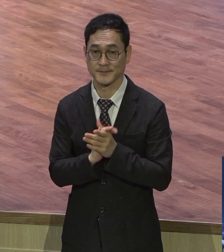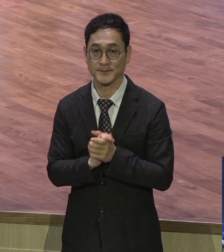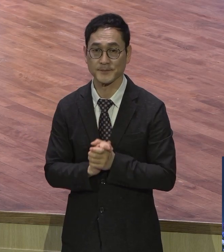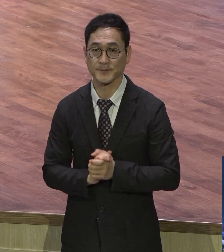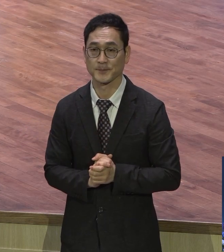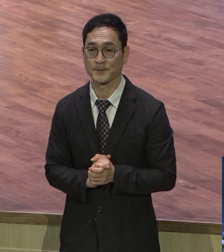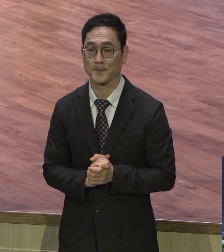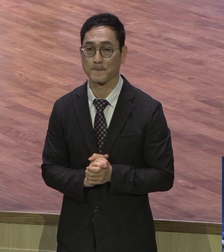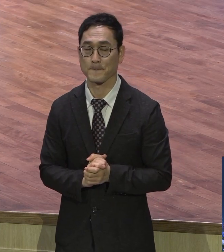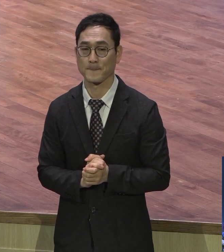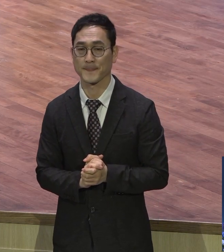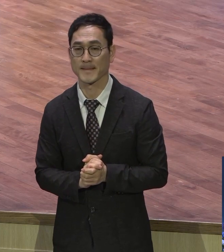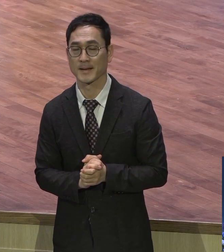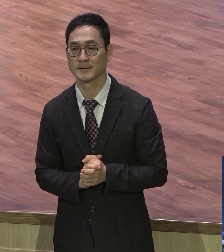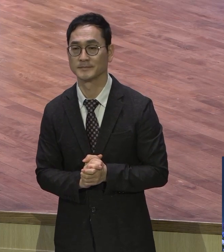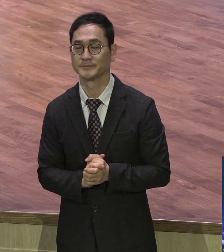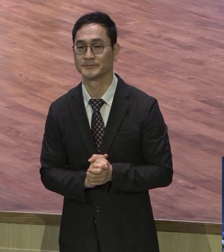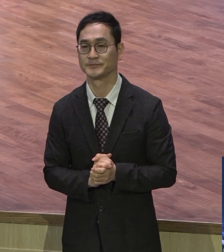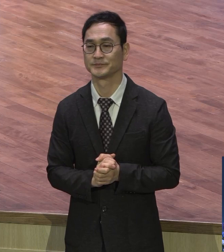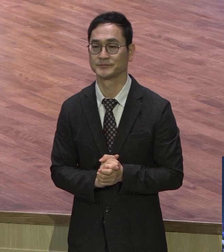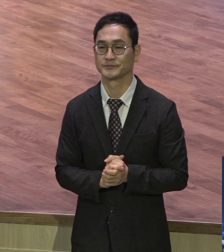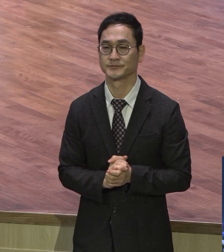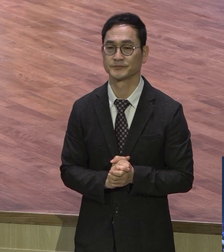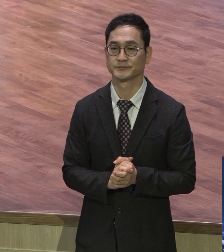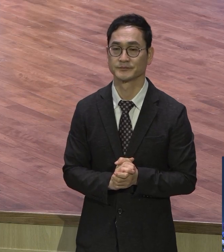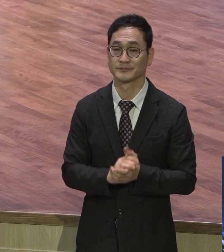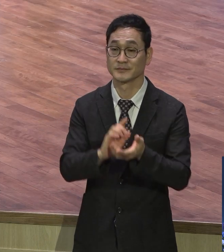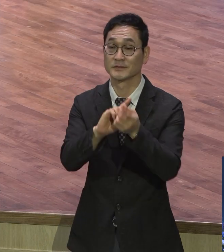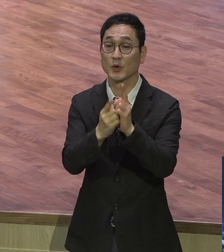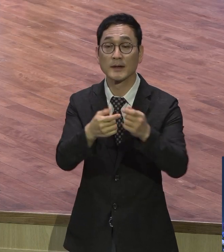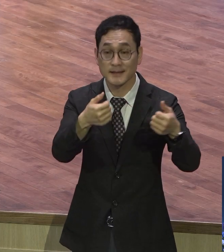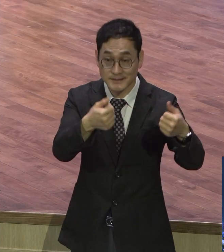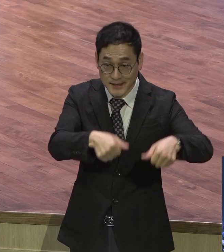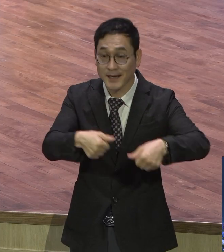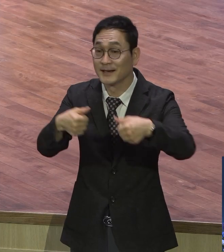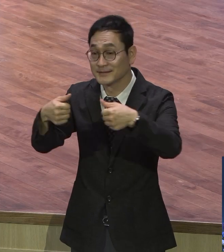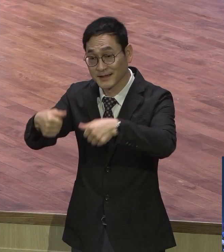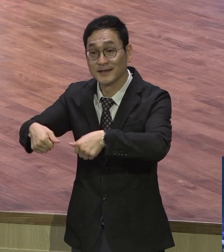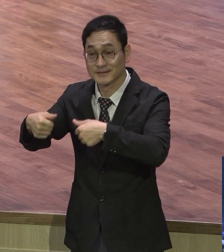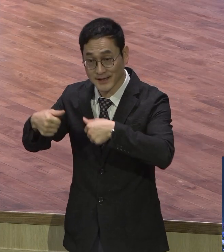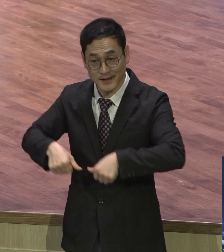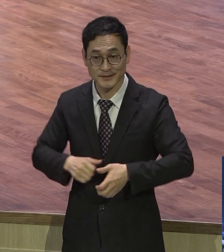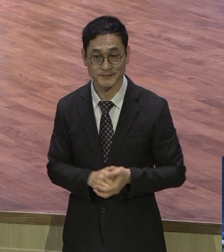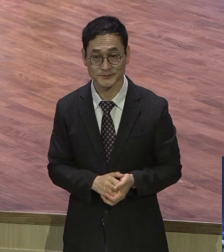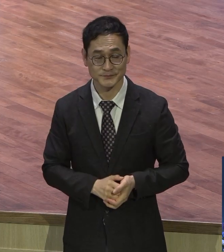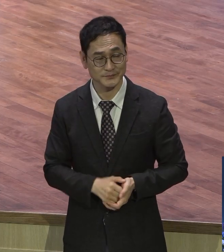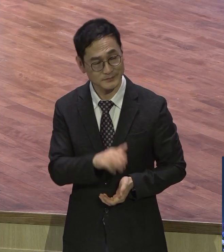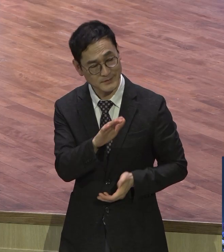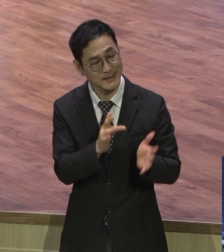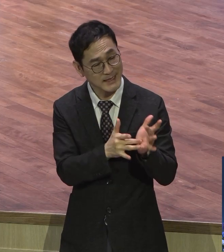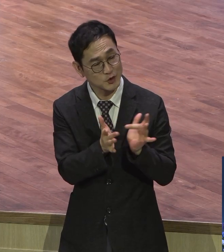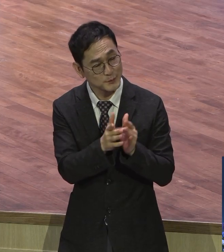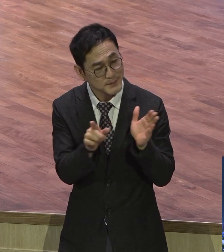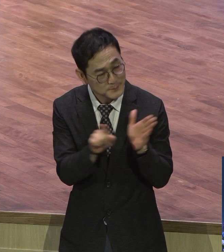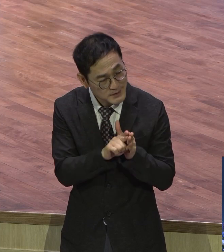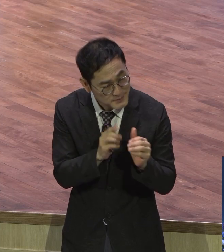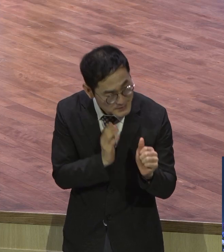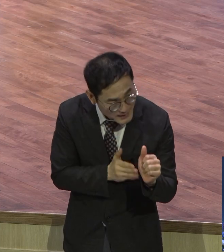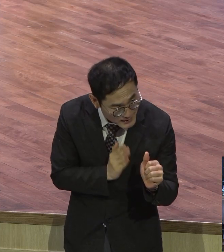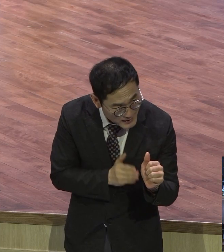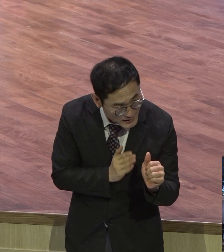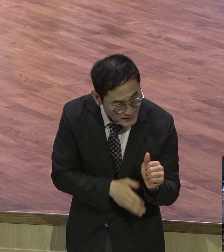우리 서로 가족끼리 또 우리 서로 인사합시다. 예수님을 믿읍시다.